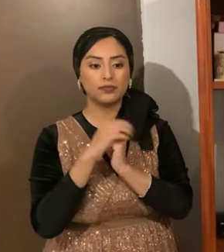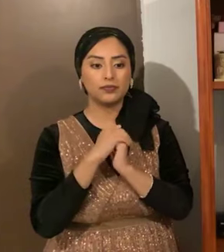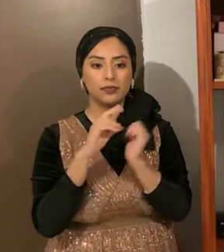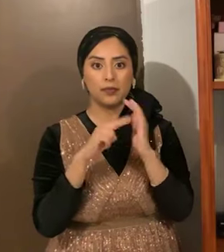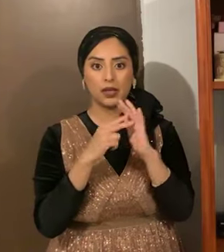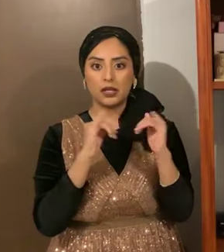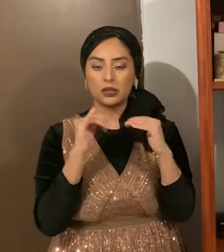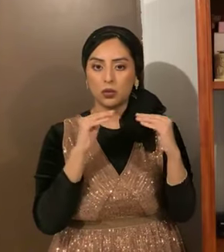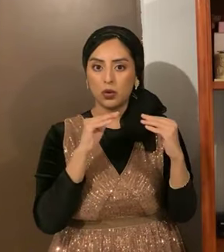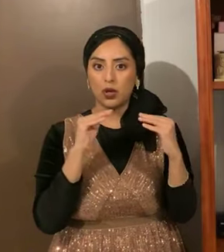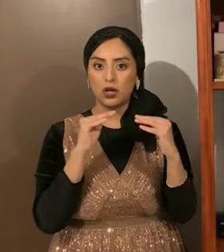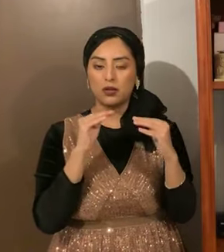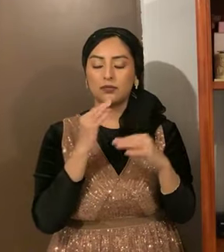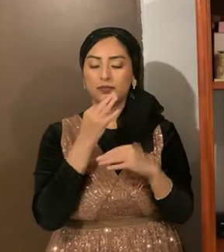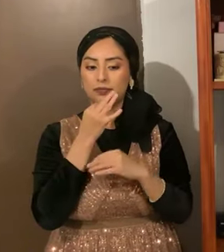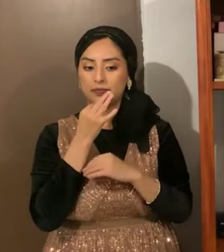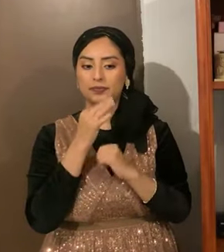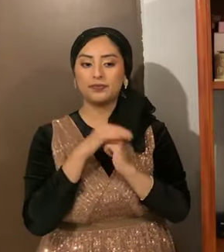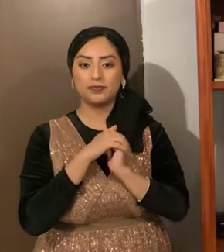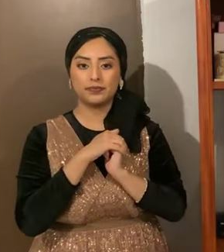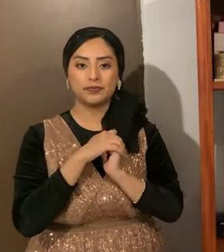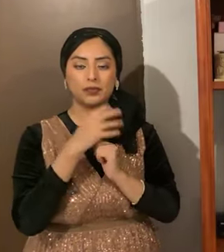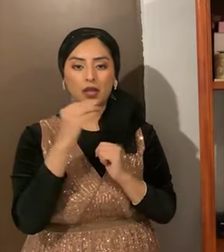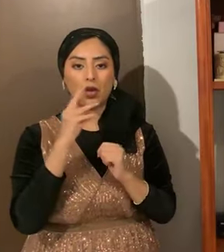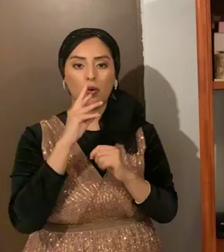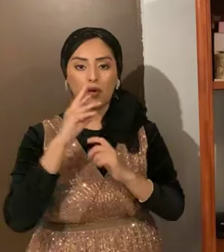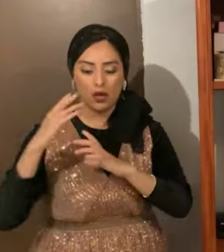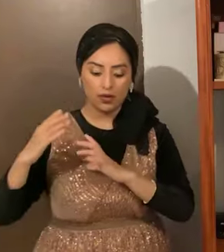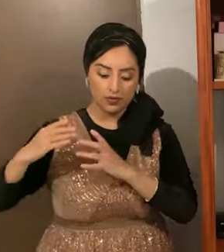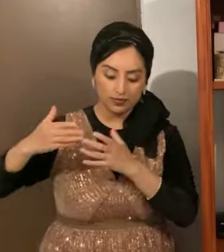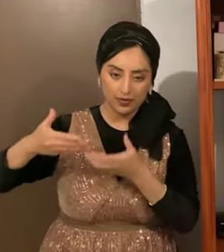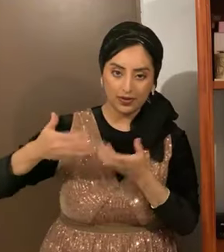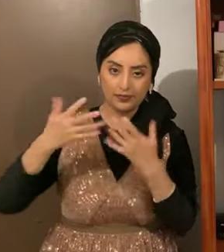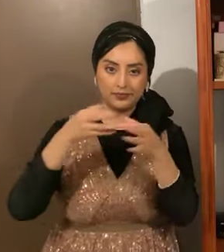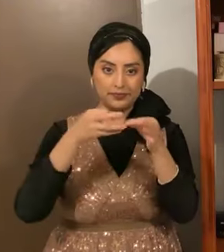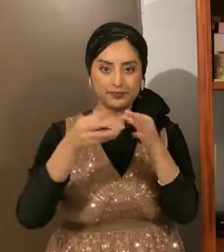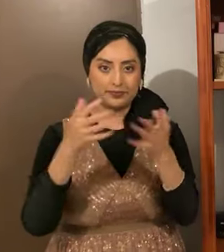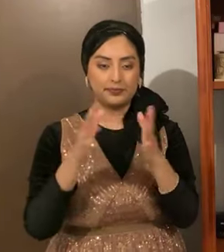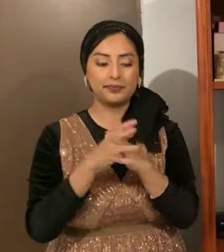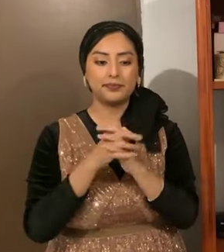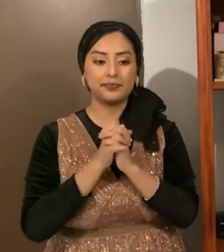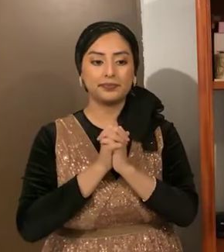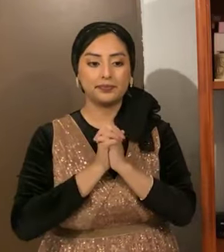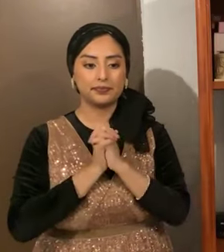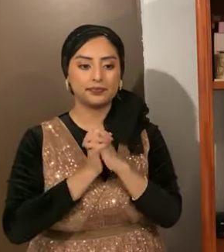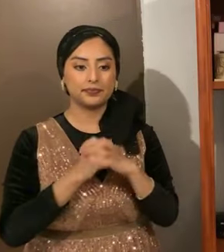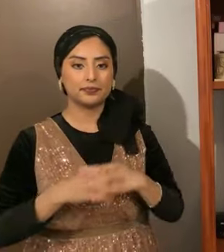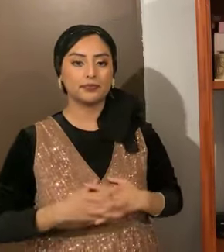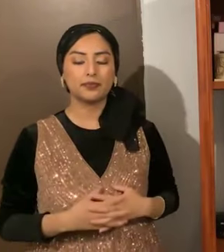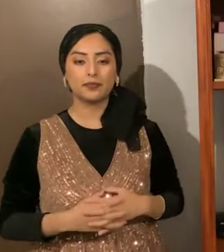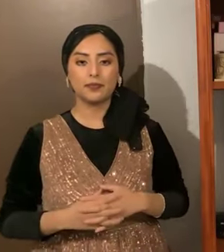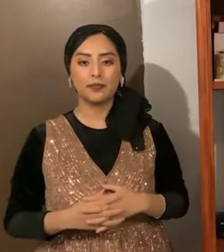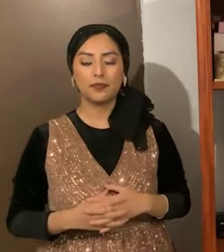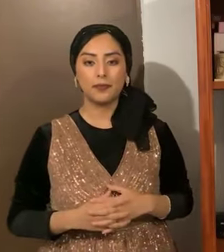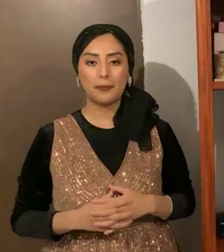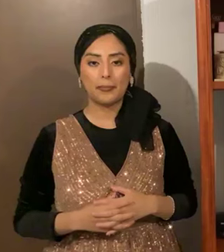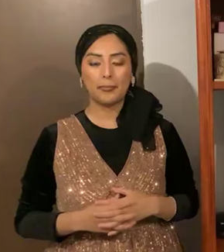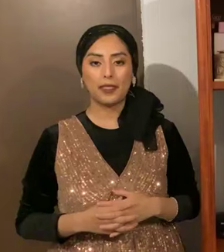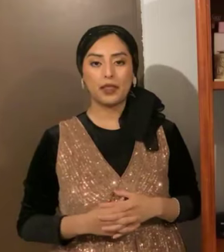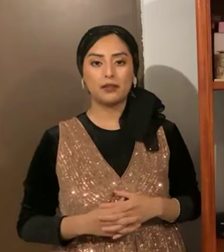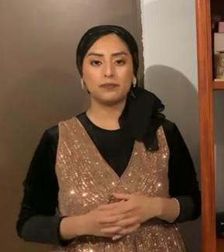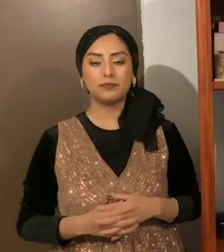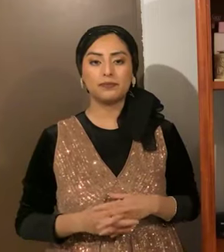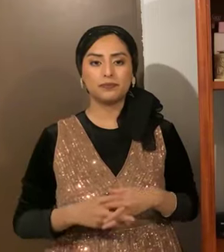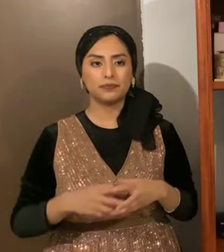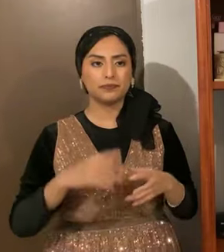guerra, sin duda, y el aguador, que ya habíamos platicado, ¿no? Que es donde está el Sol. Ahora, ¿qué